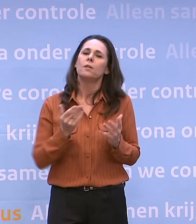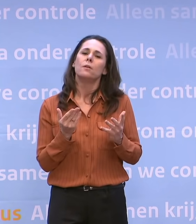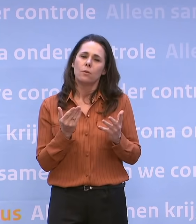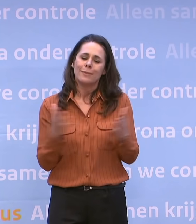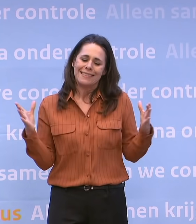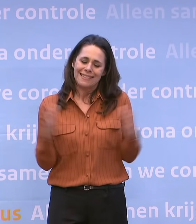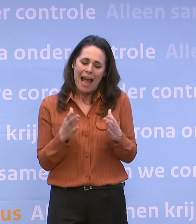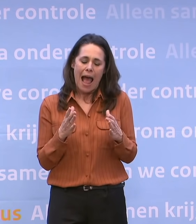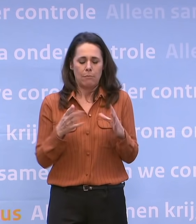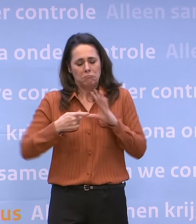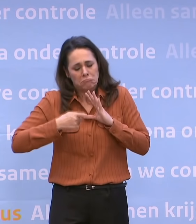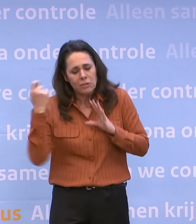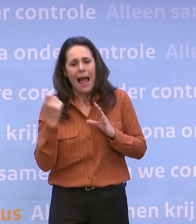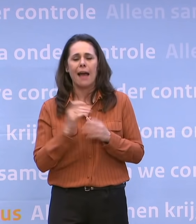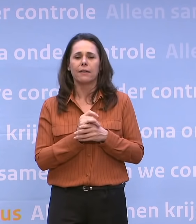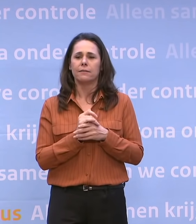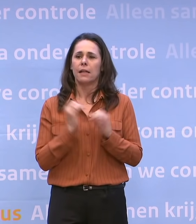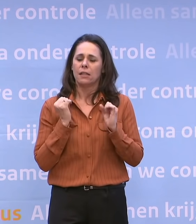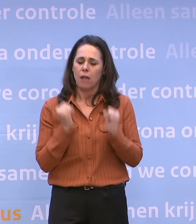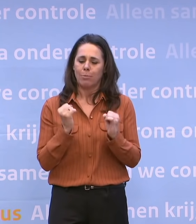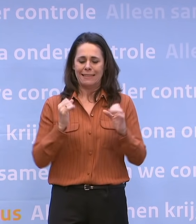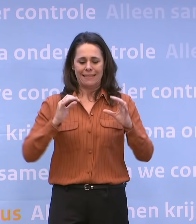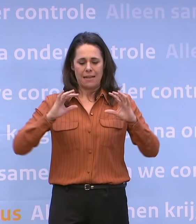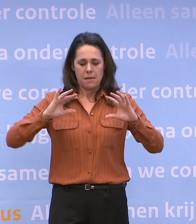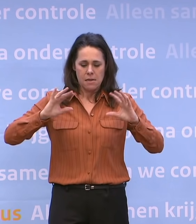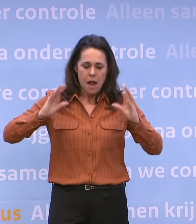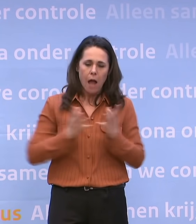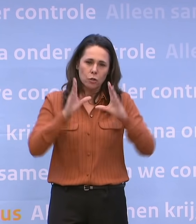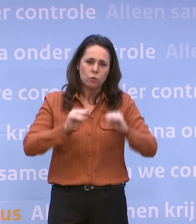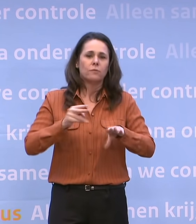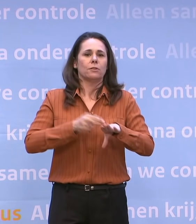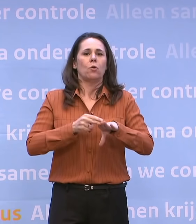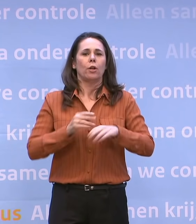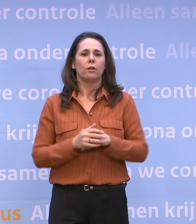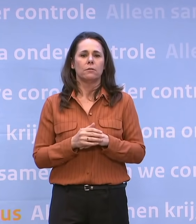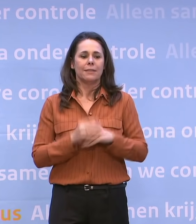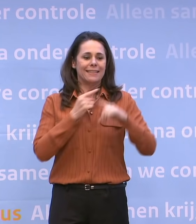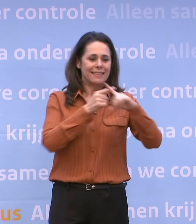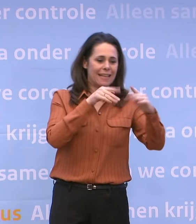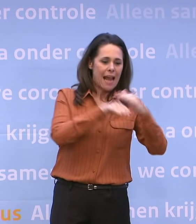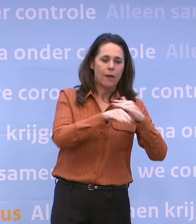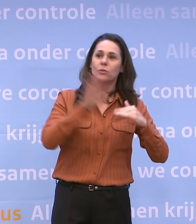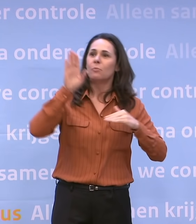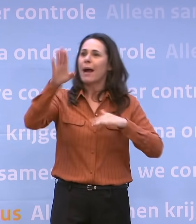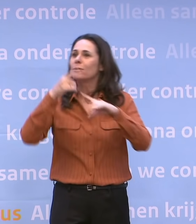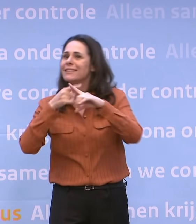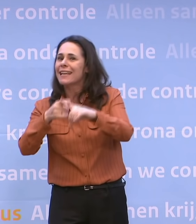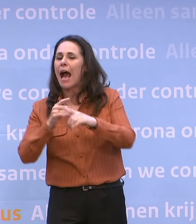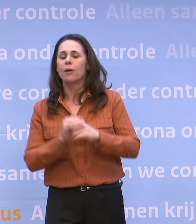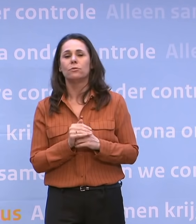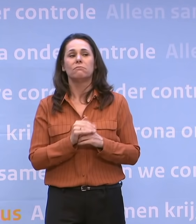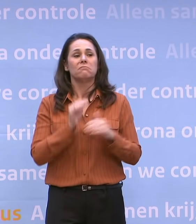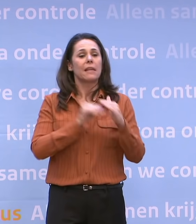te doen slagen. Om met elkaar die capaciteit te realiseren die nodig is. Binnen de ziekenhuizen, buiten de ziekenhuizen, op de IC's, op